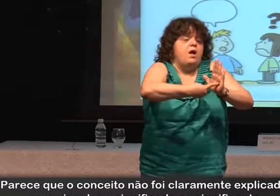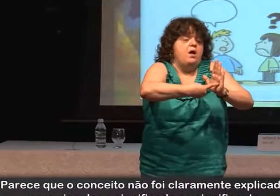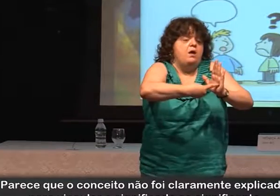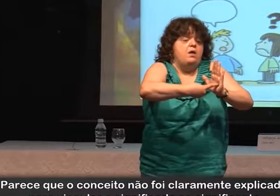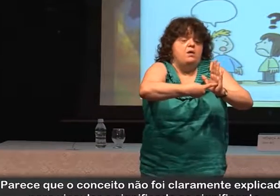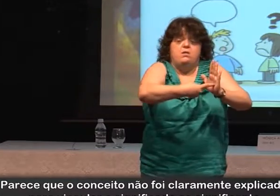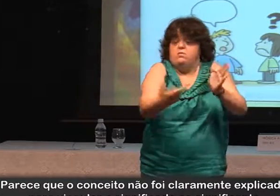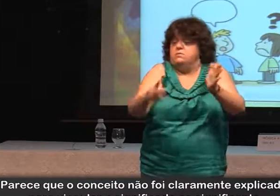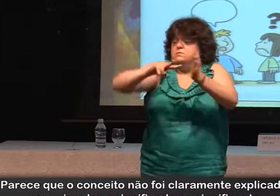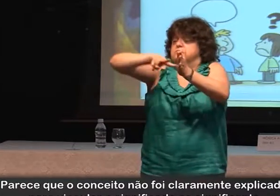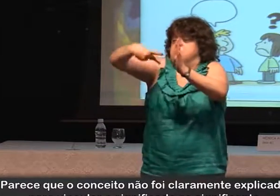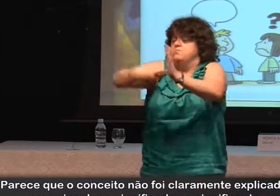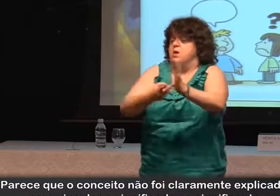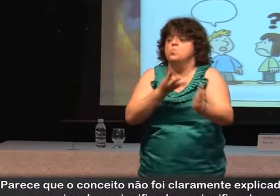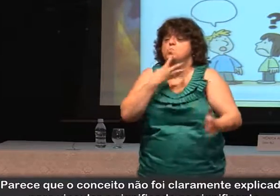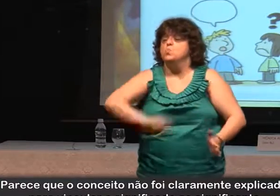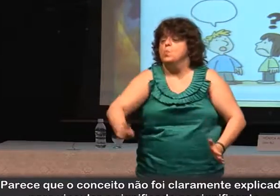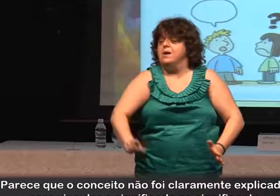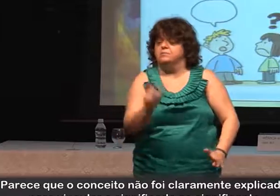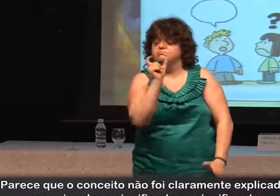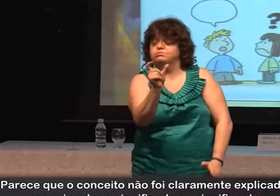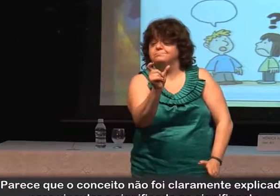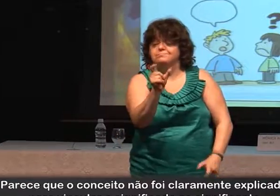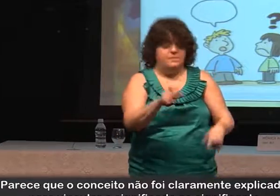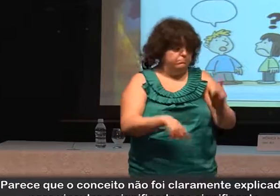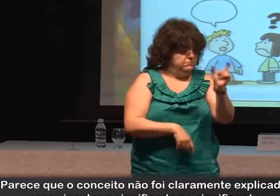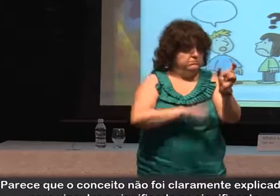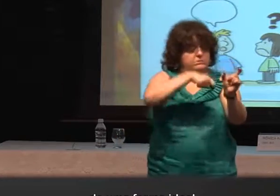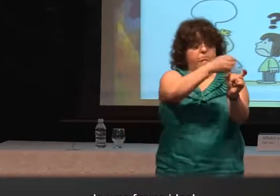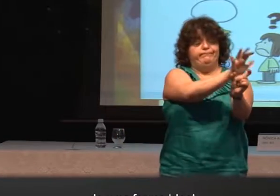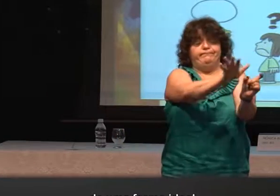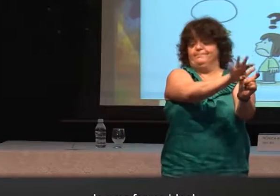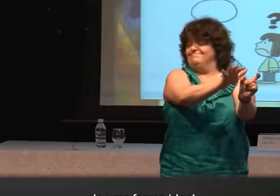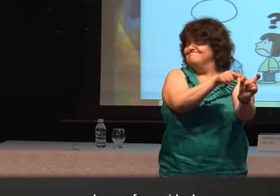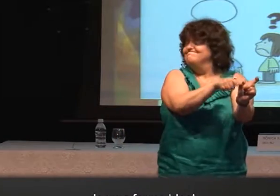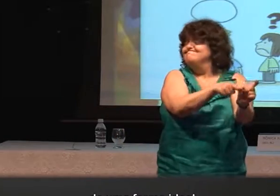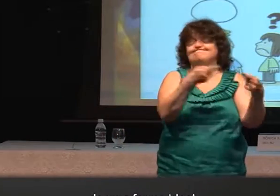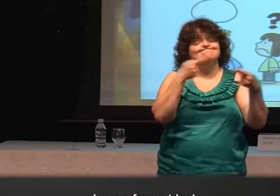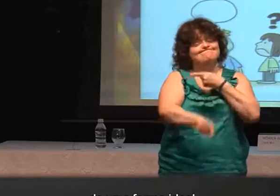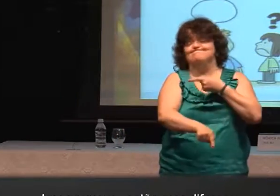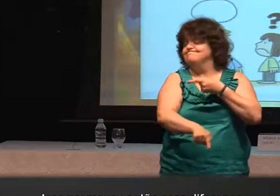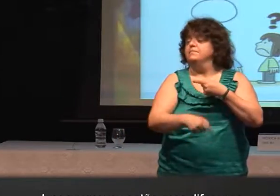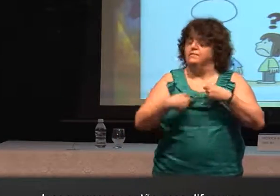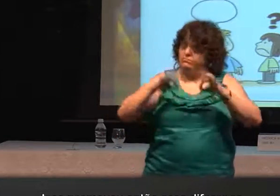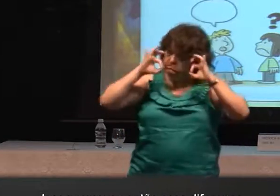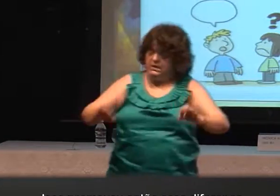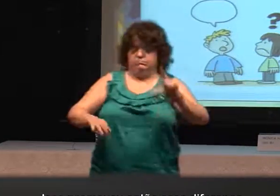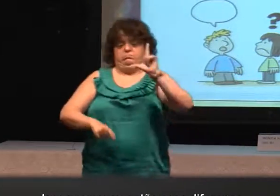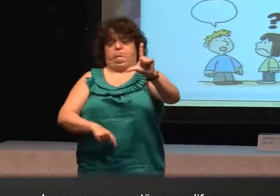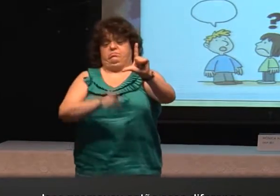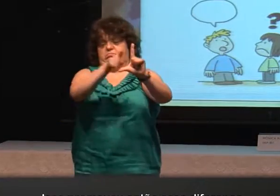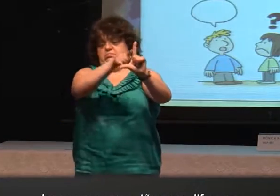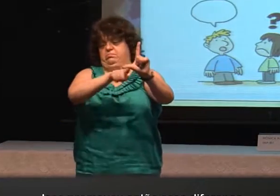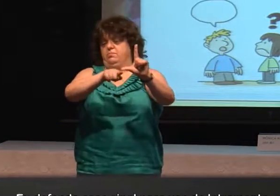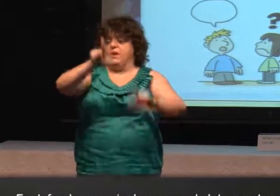para vincular o significado ao significante de uma forma ideal. Isso promoveu então essa diferença.